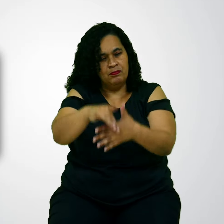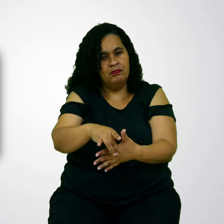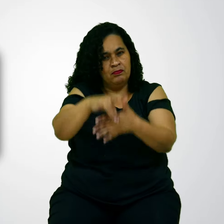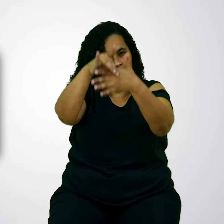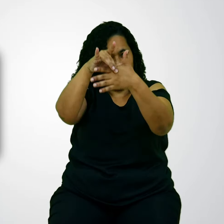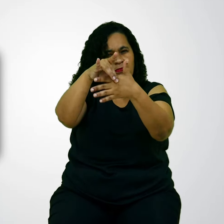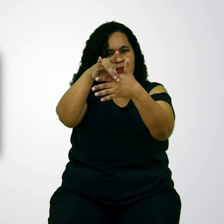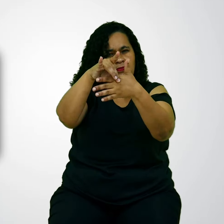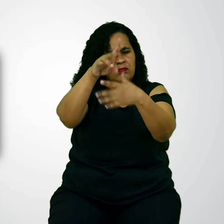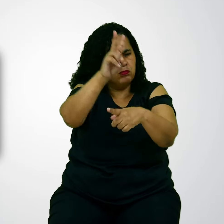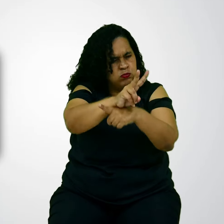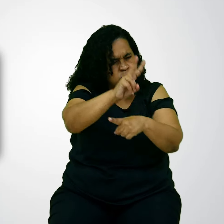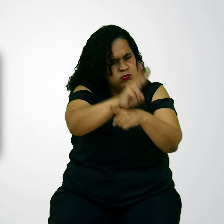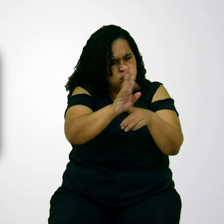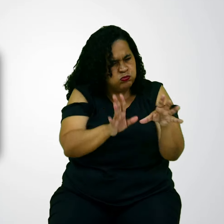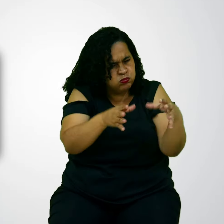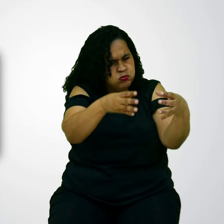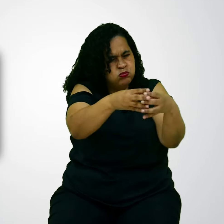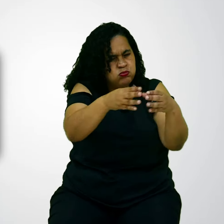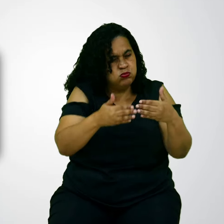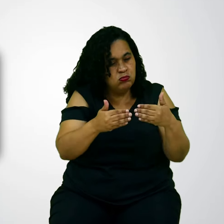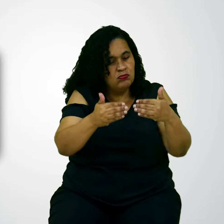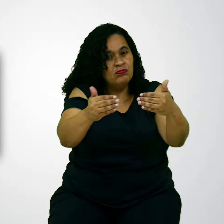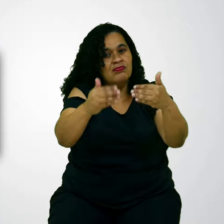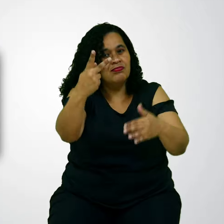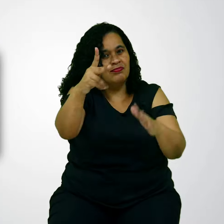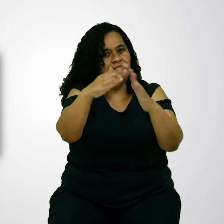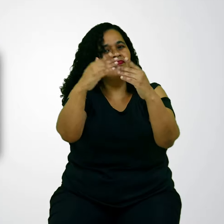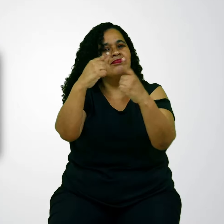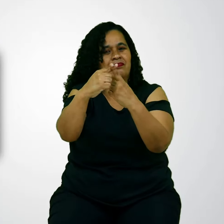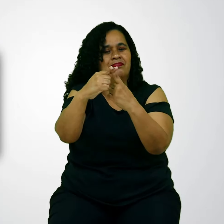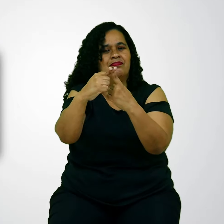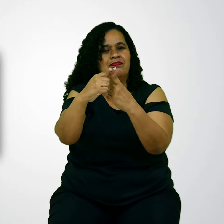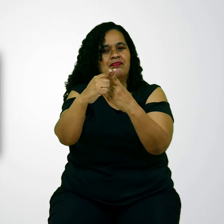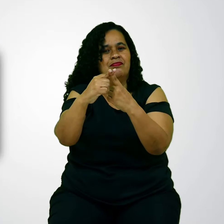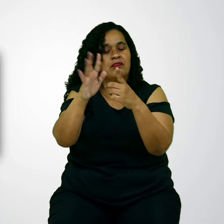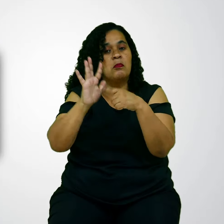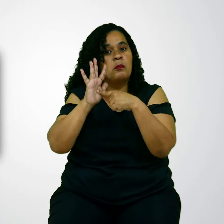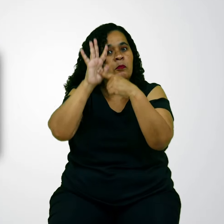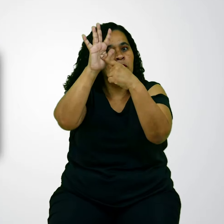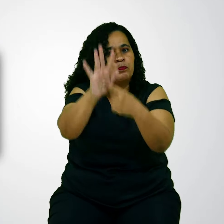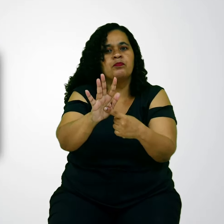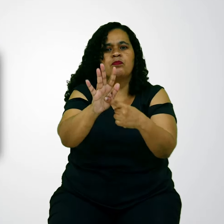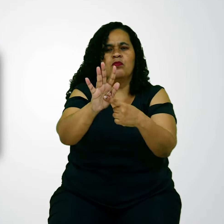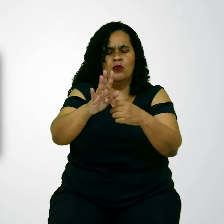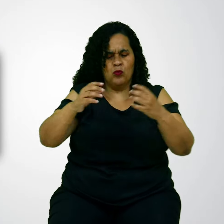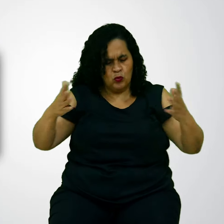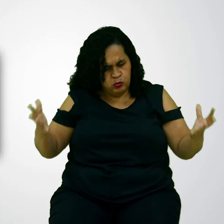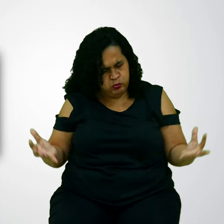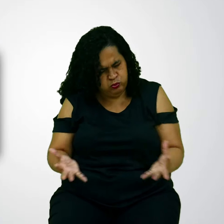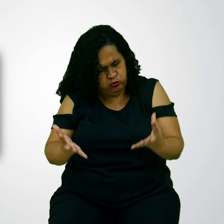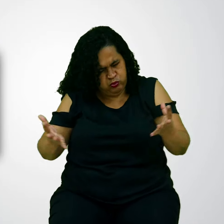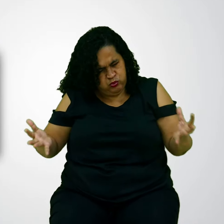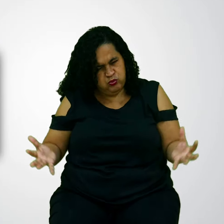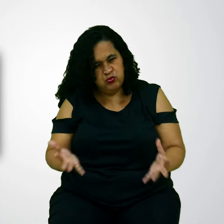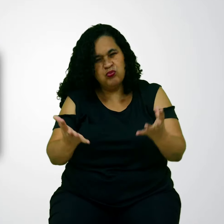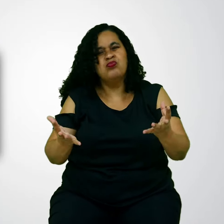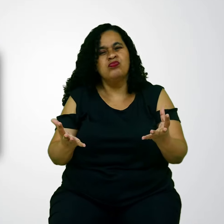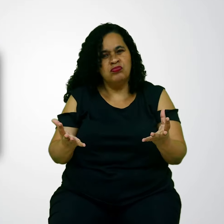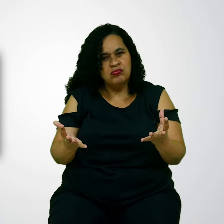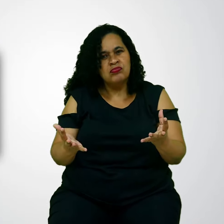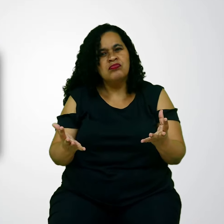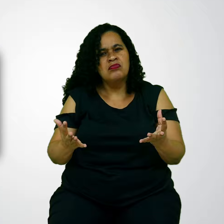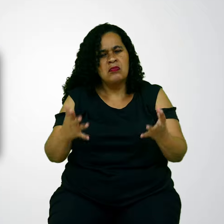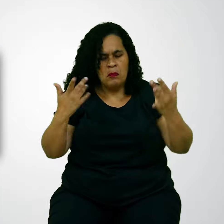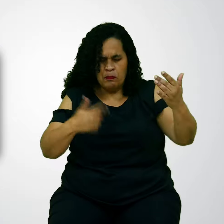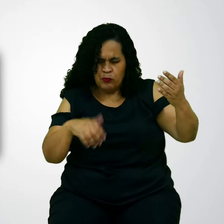aquela turminha da sua igreja, leve essa turma para frente, insista, coloque-os para tocar, ensine